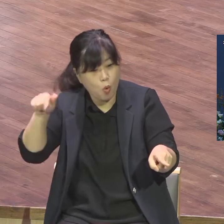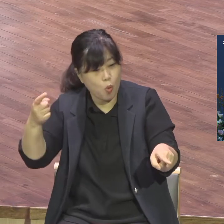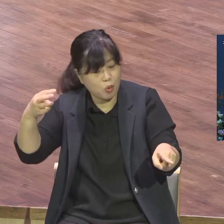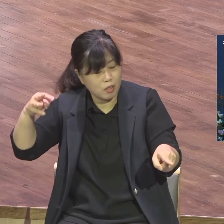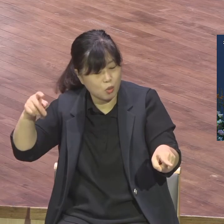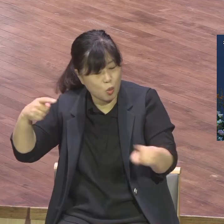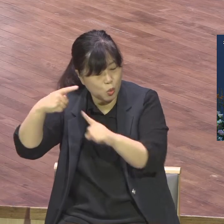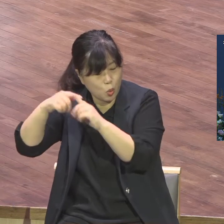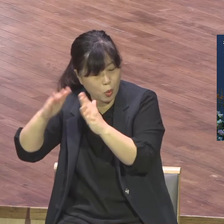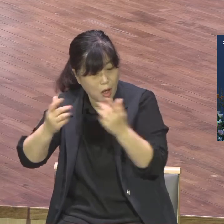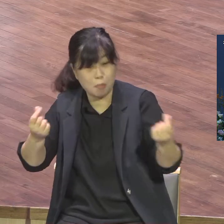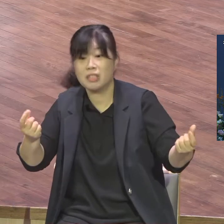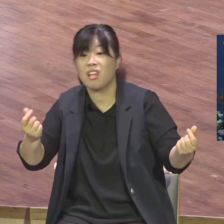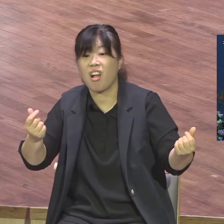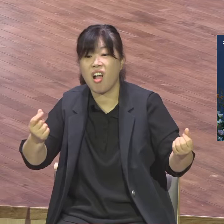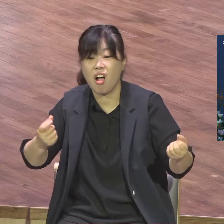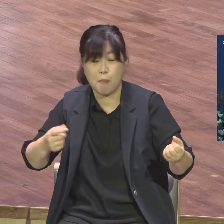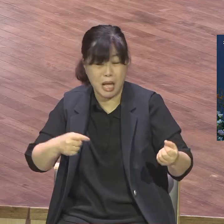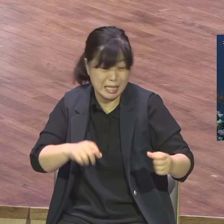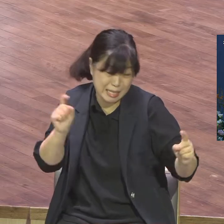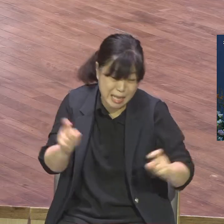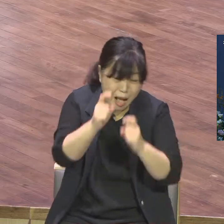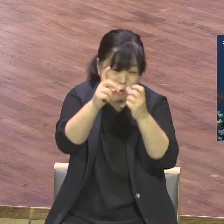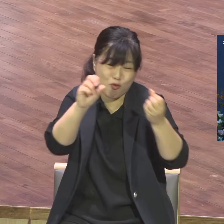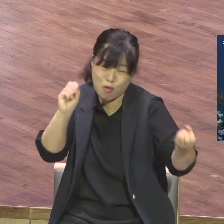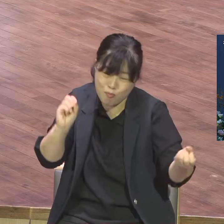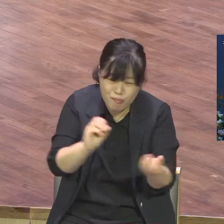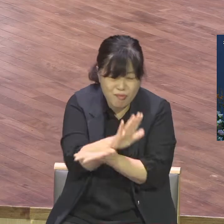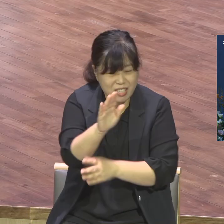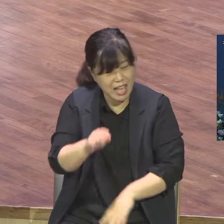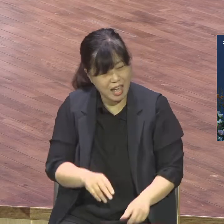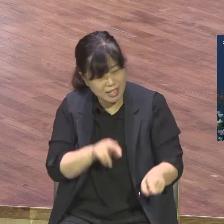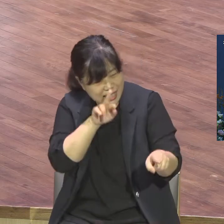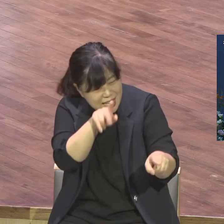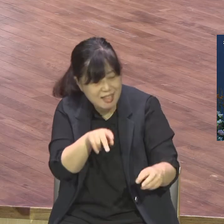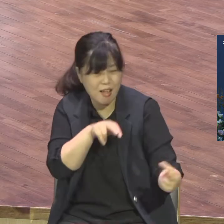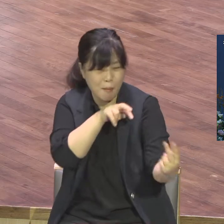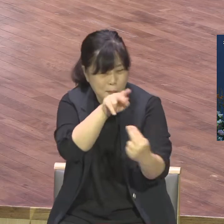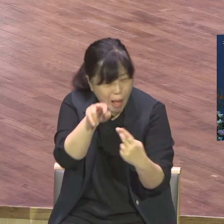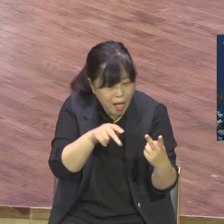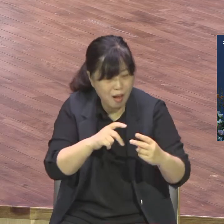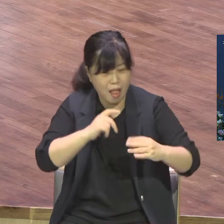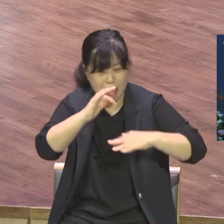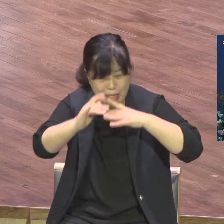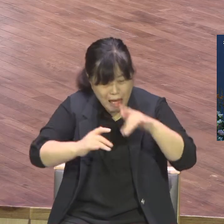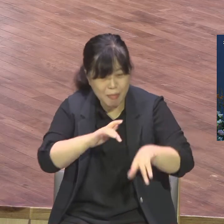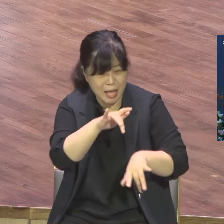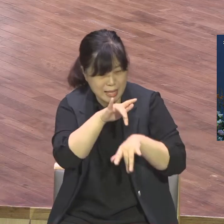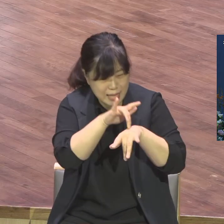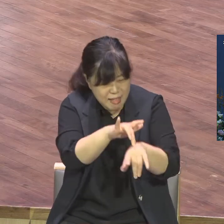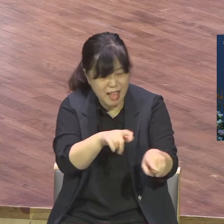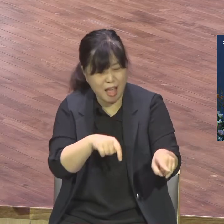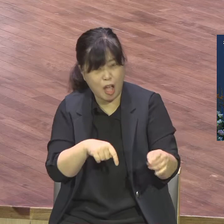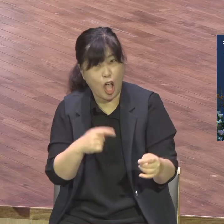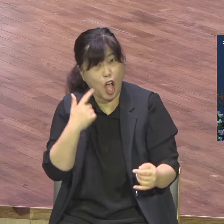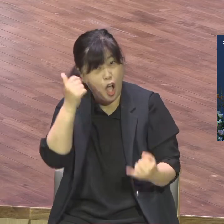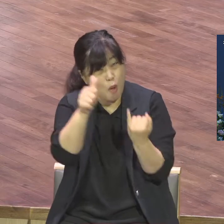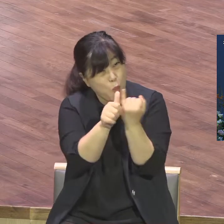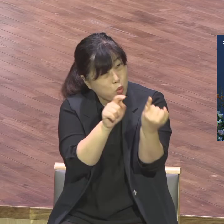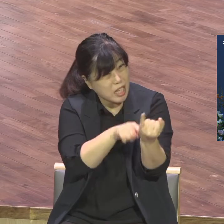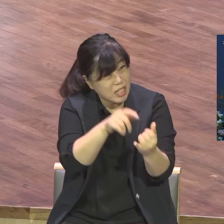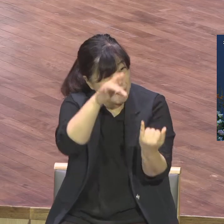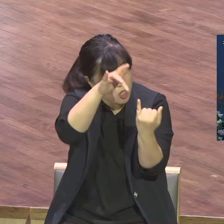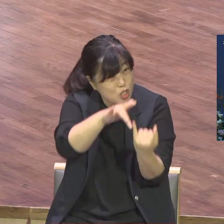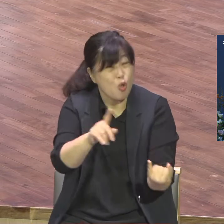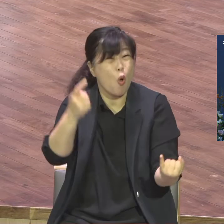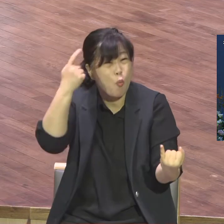초창기 싸우고 분쟁하고 막 맞다 안 맞다 막 방언이다 귀신 사탄 방언이다 이게 천상 방언이다